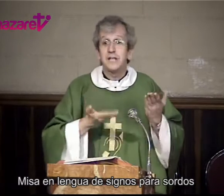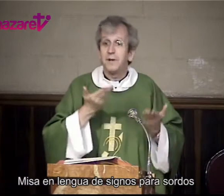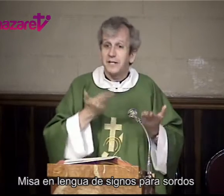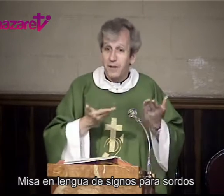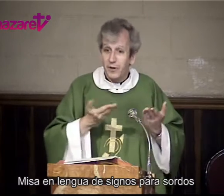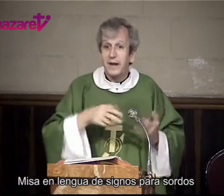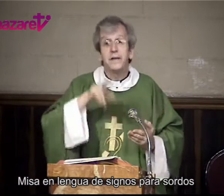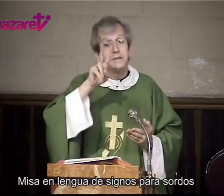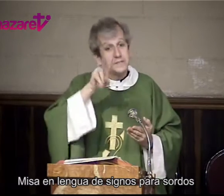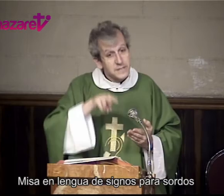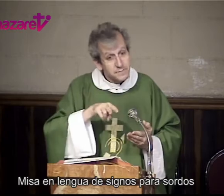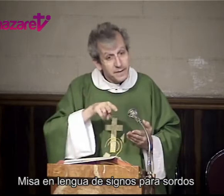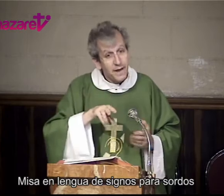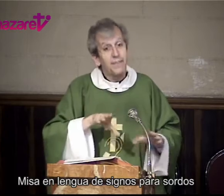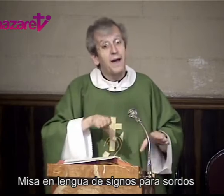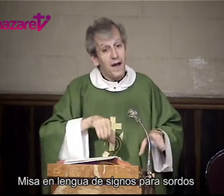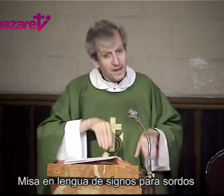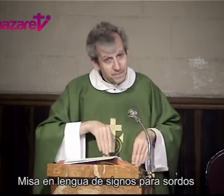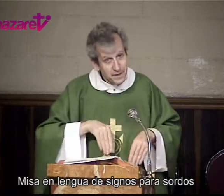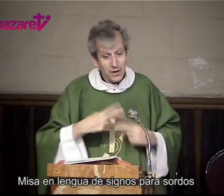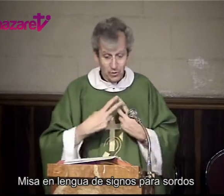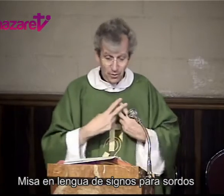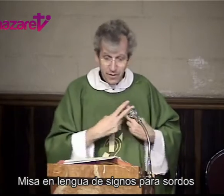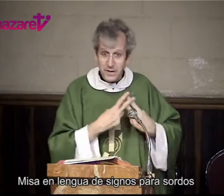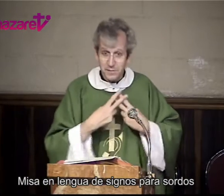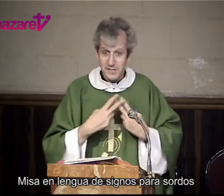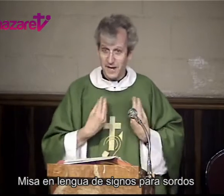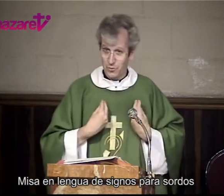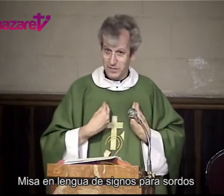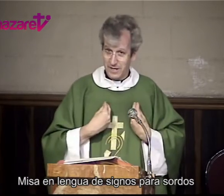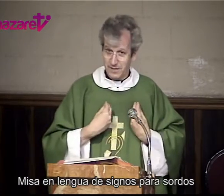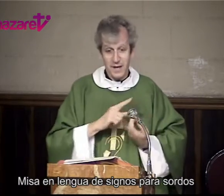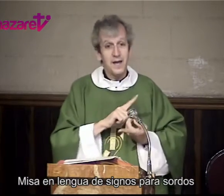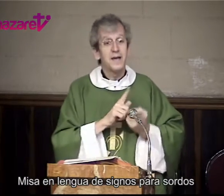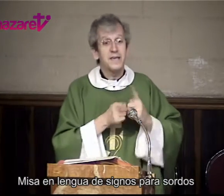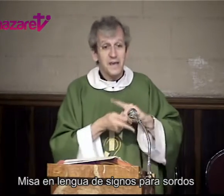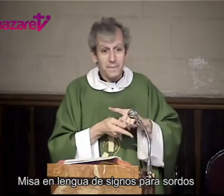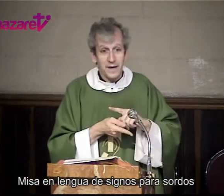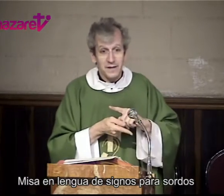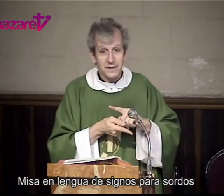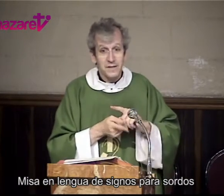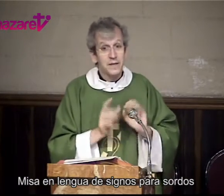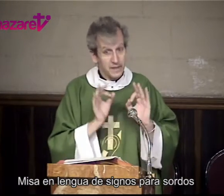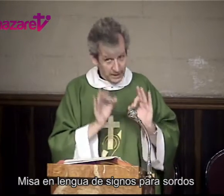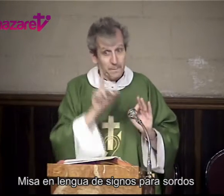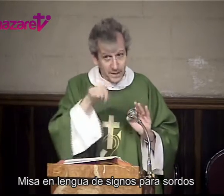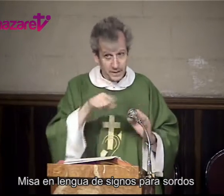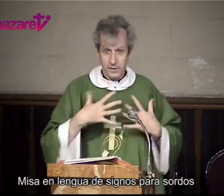saberlas valorar. Si es verdad, aceptarlo, revisar nuestra vida y cambiar. Y también tener